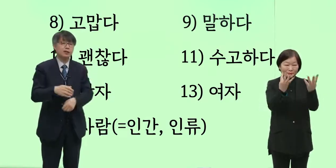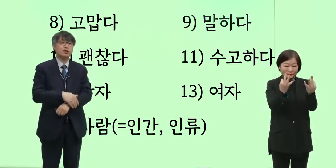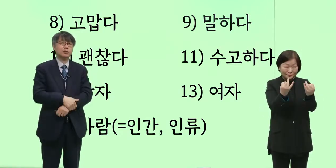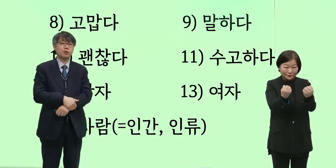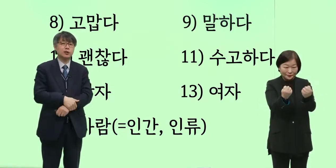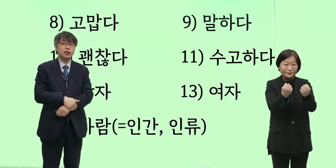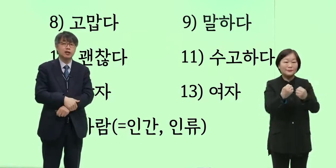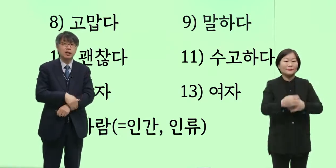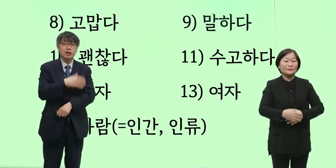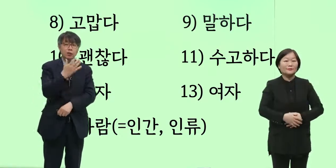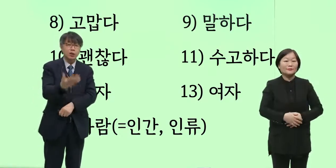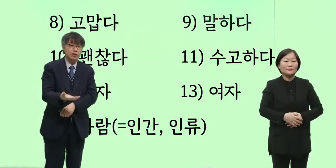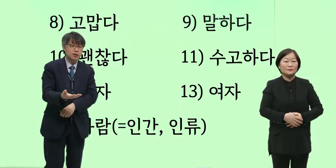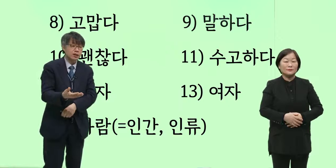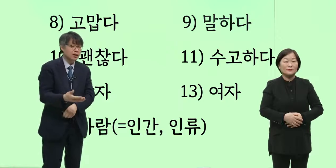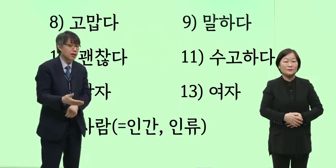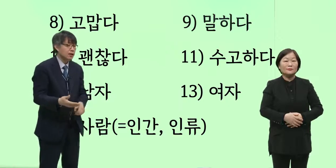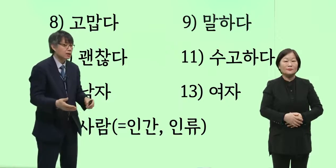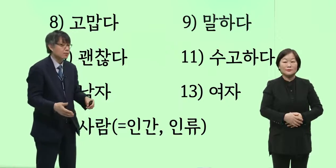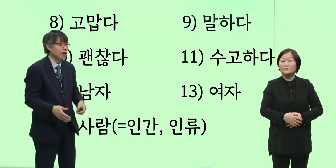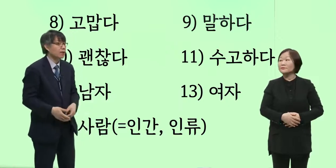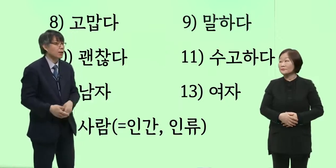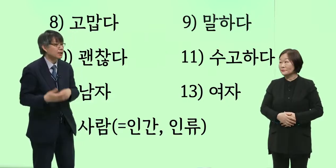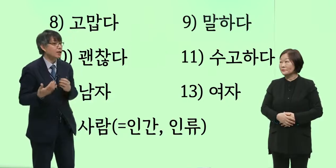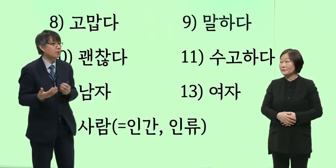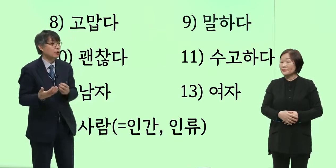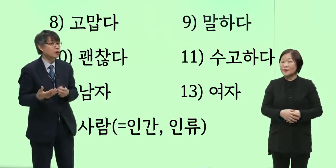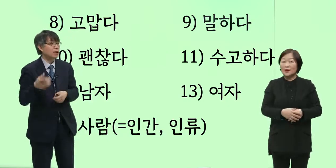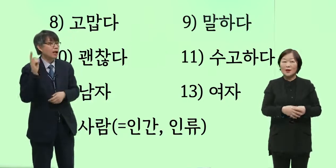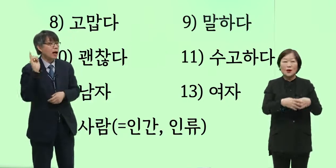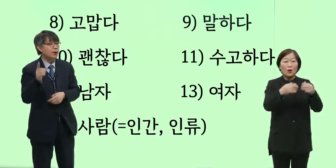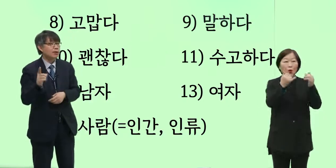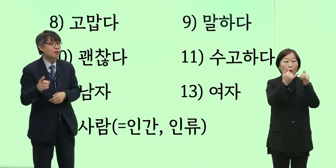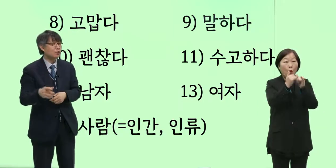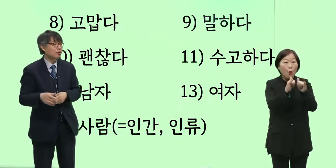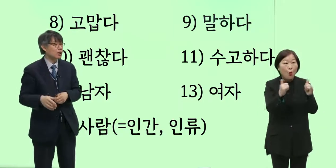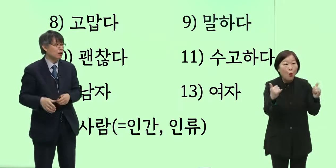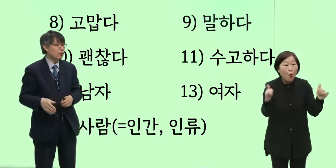것처럼 보이잖아요. 그러니까 그렇게 쓰는 게 있는데 지금 사람이 많다라는 표현을 한 단어로 줄인다고 하면